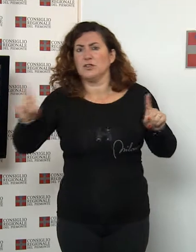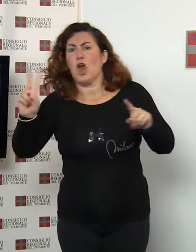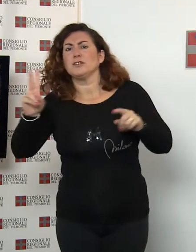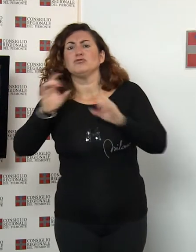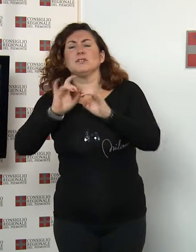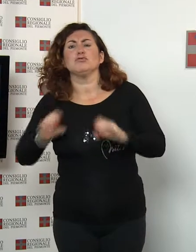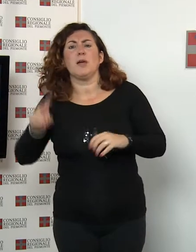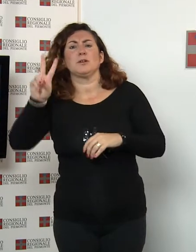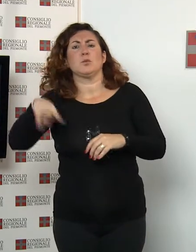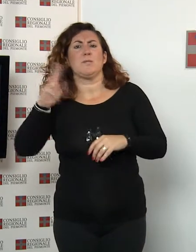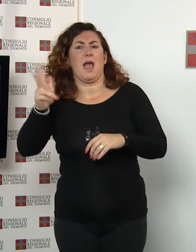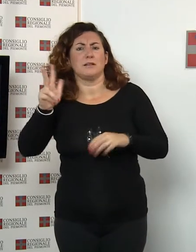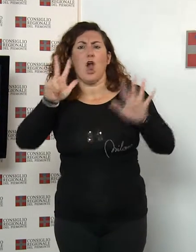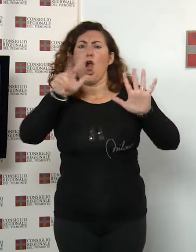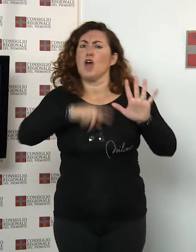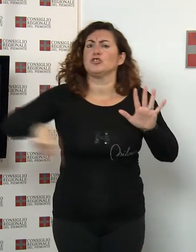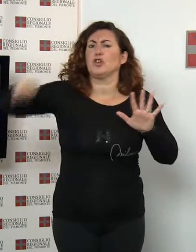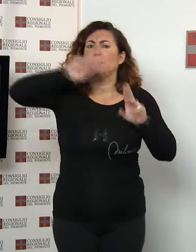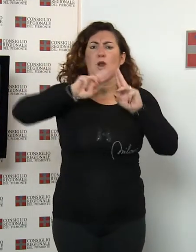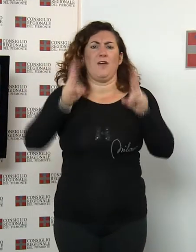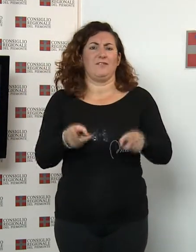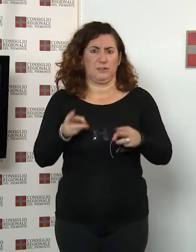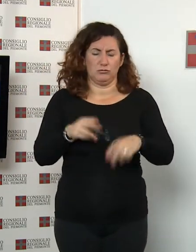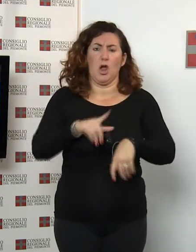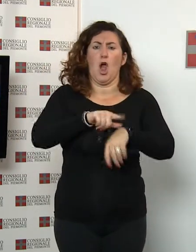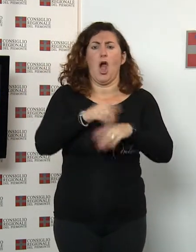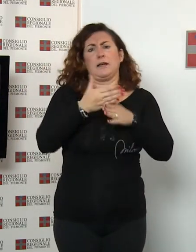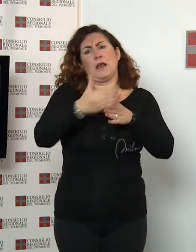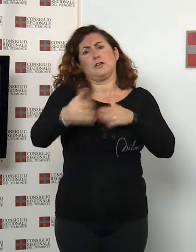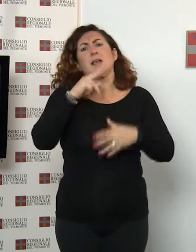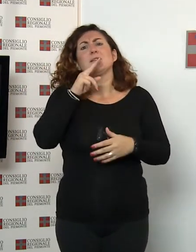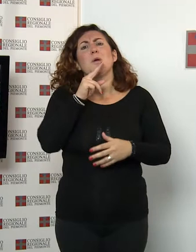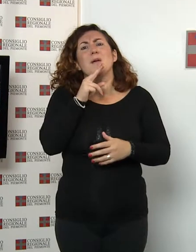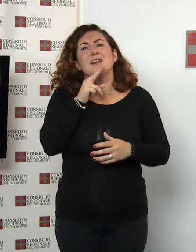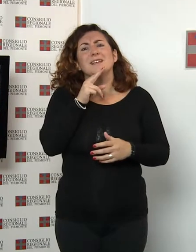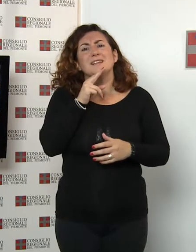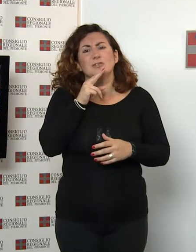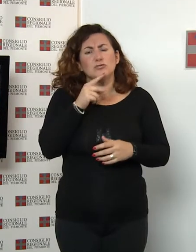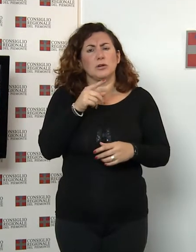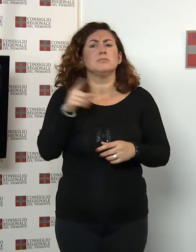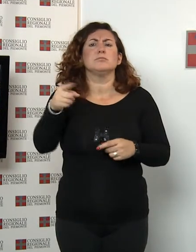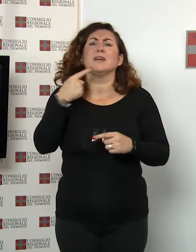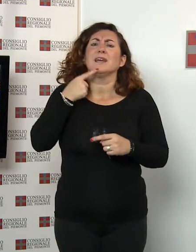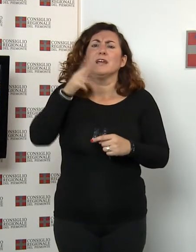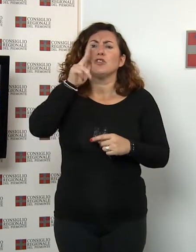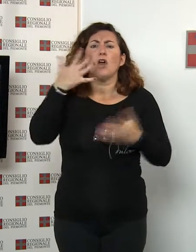corso si svolge in orario tardo pomeridiano ed rivolte in particolare alle donne già elette negli enti locali e a quelle che intendono impegnarsi in